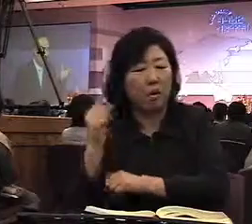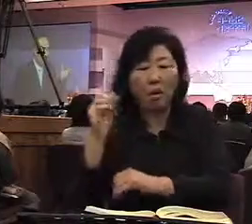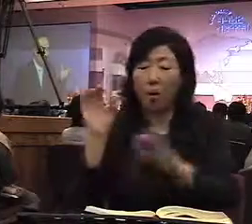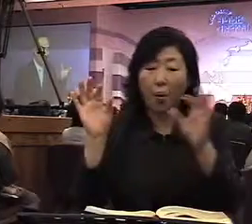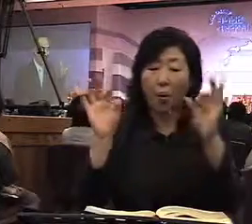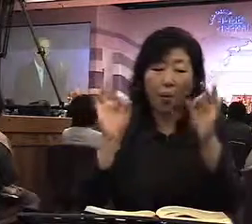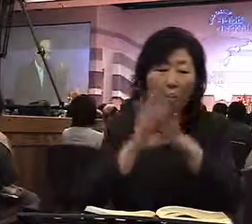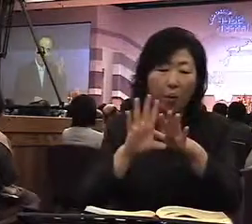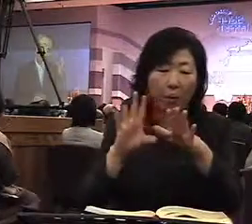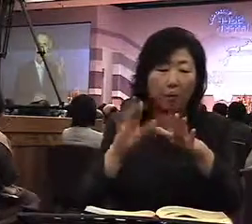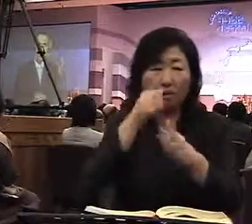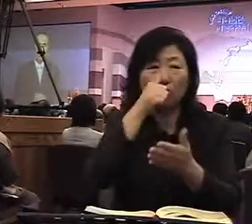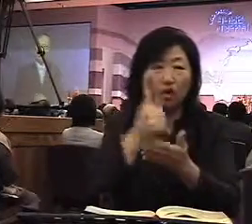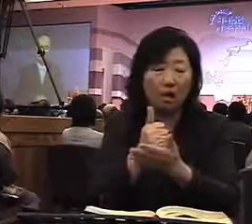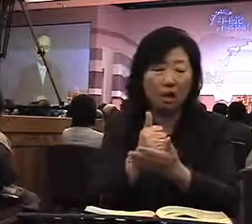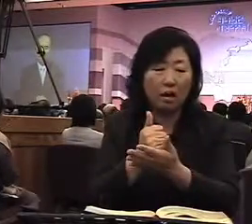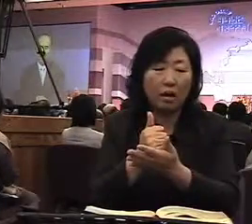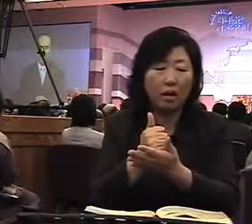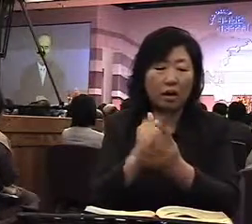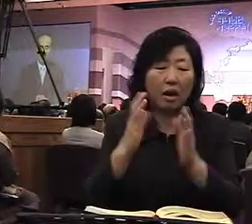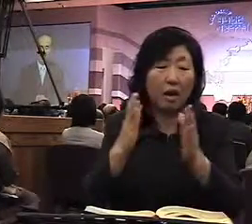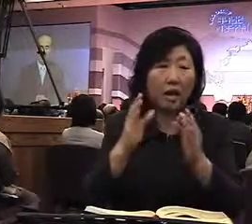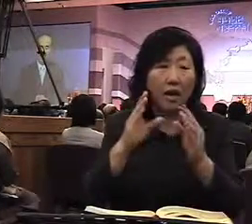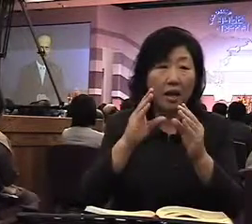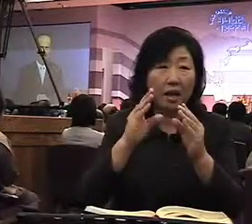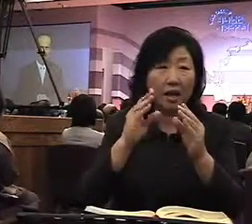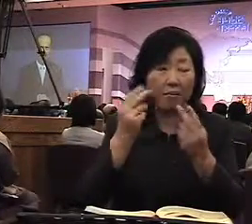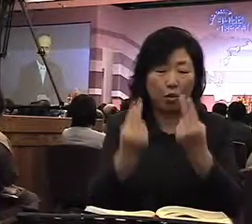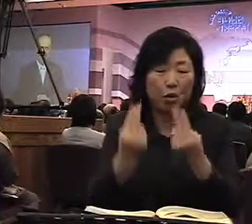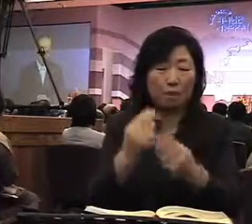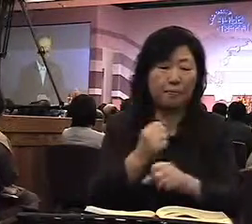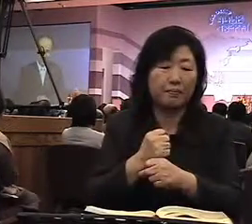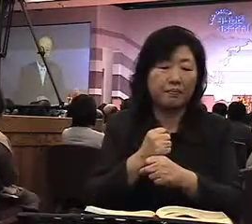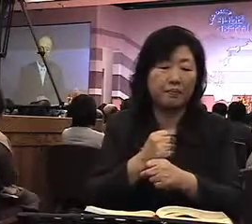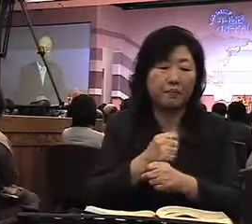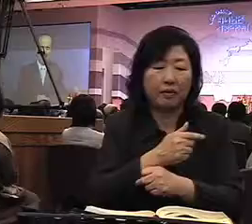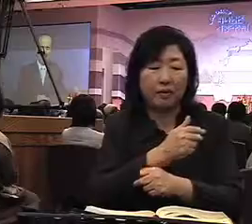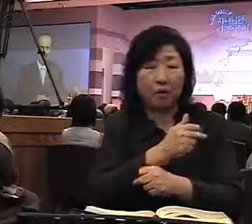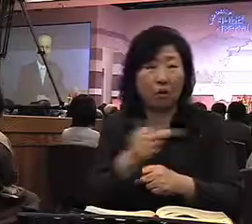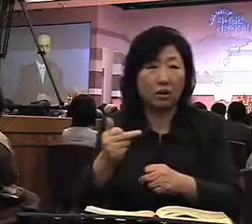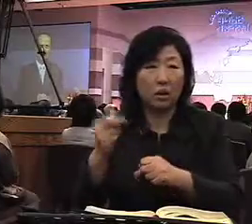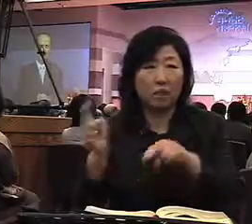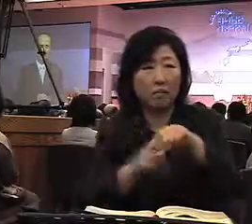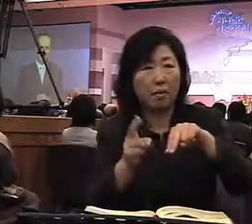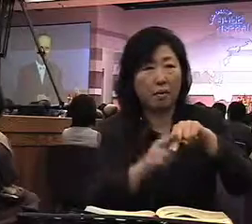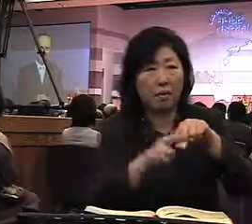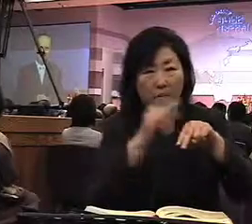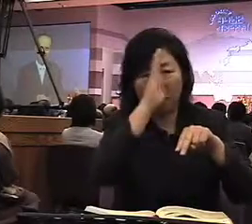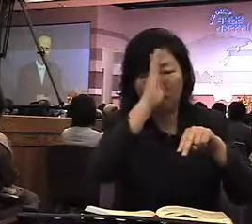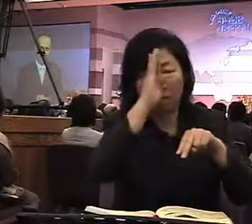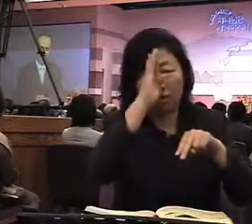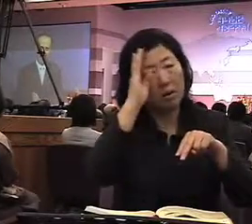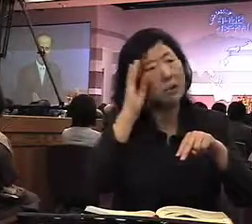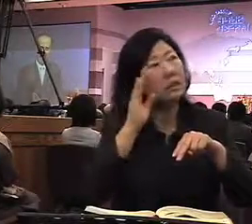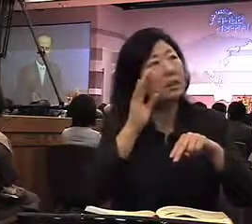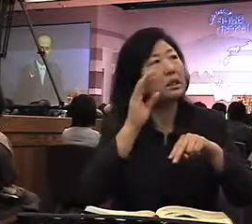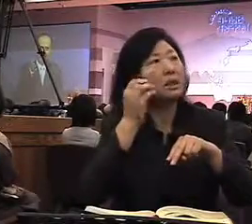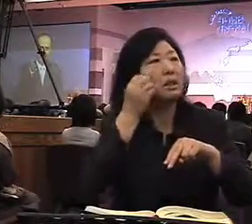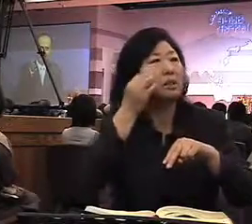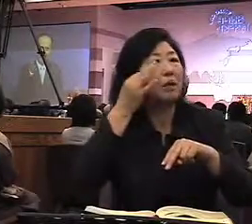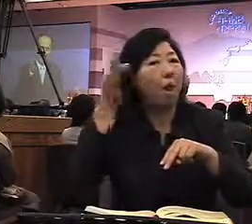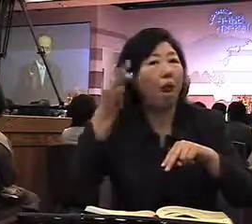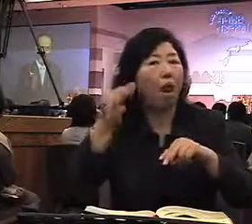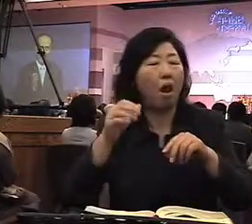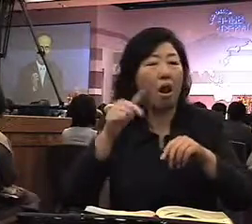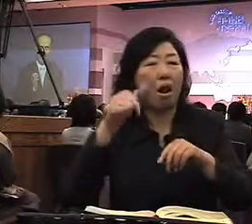없어요. 제가 건강의 비결입니다. 저는요, 굉장한 매를 맞고 병원 생활을 10개월을 하고 사형